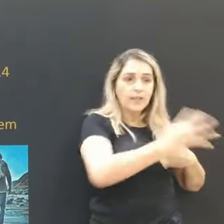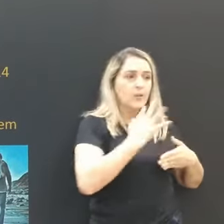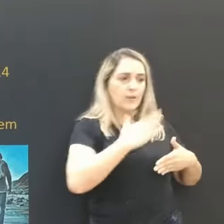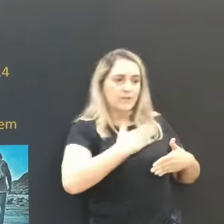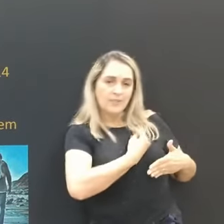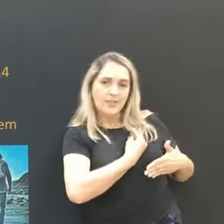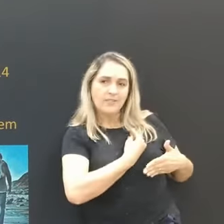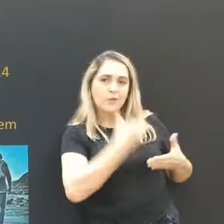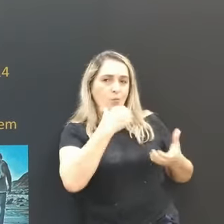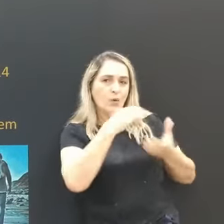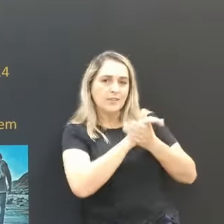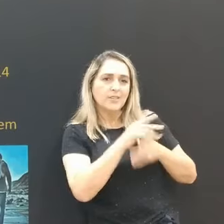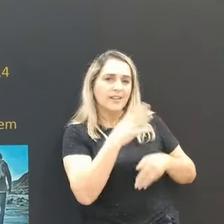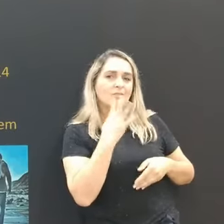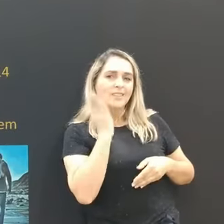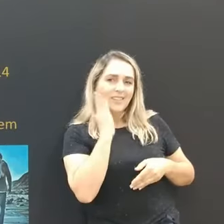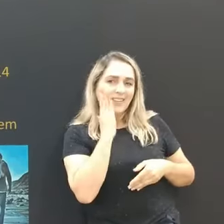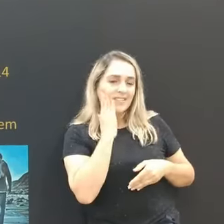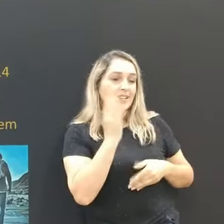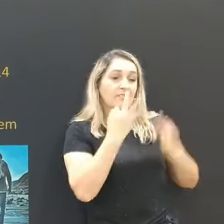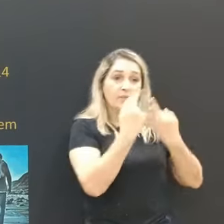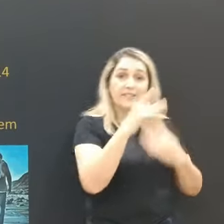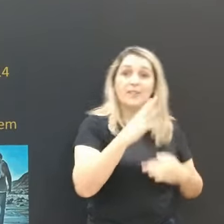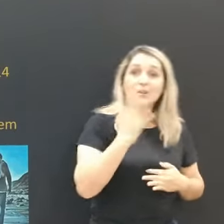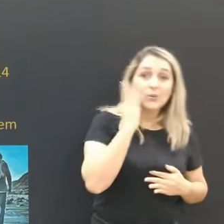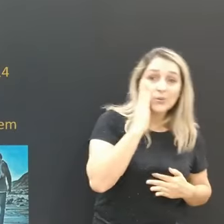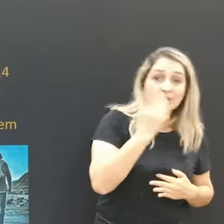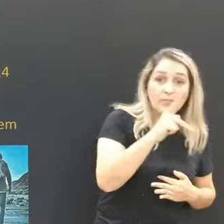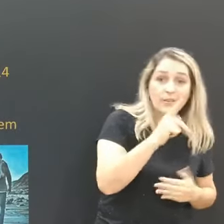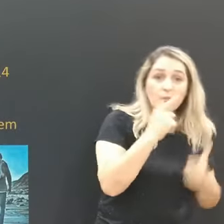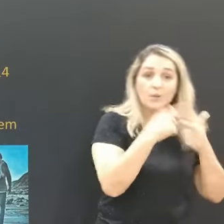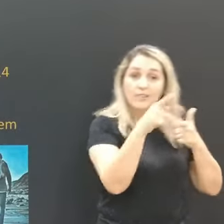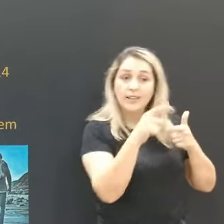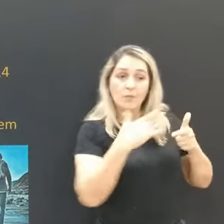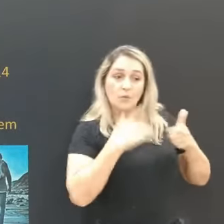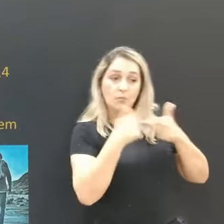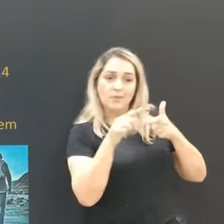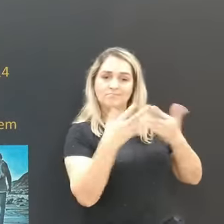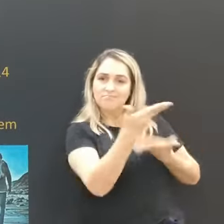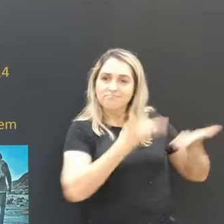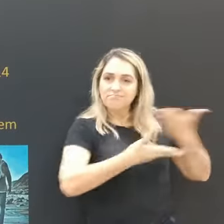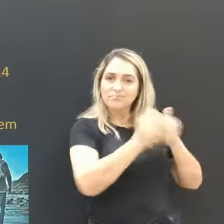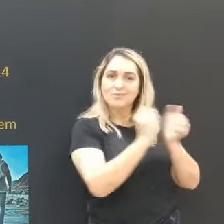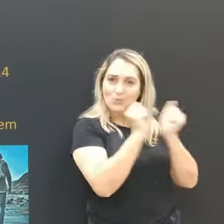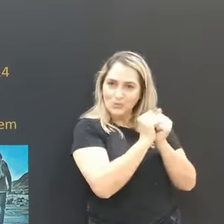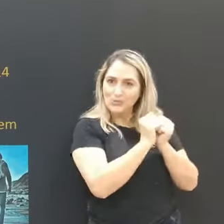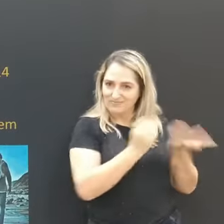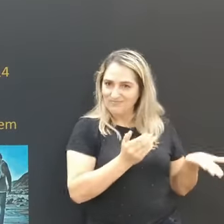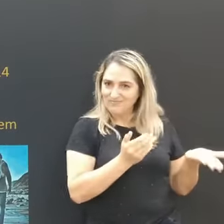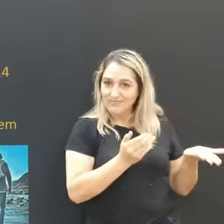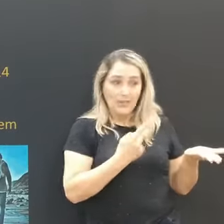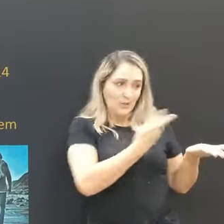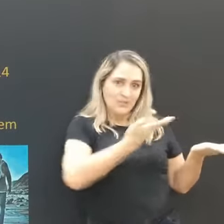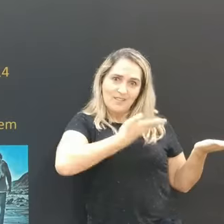aconselha a outra. Uma está sempre ligada na necessidade da outra. né? E quando um está com um problema na família, nós